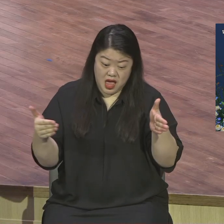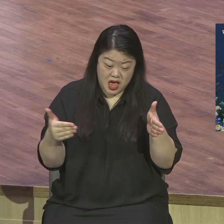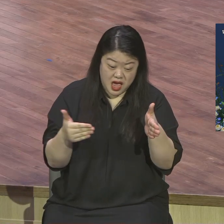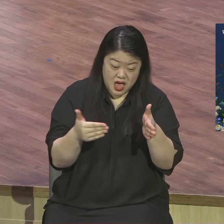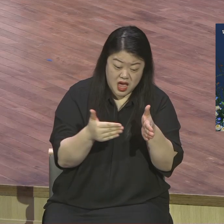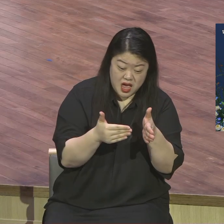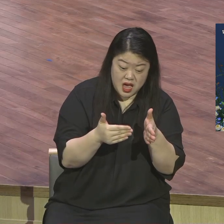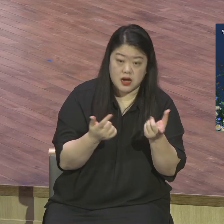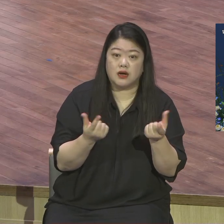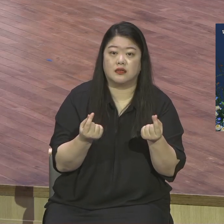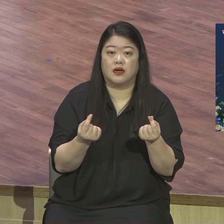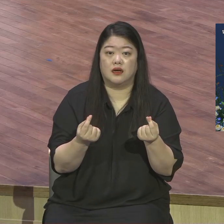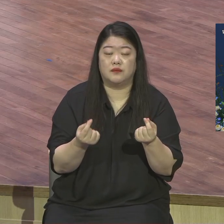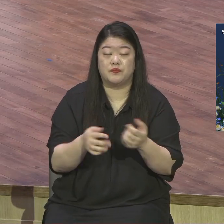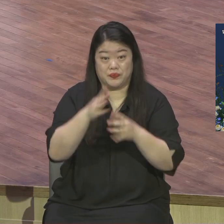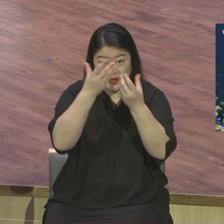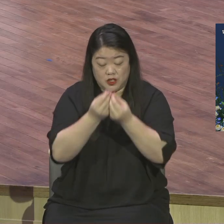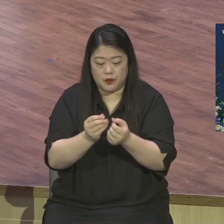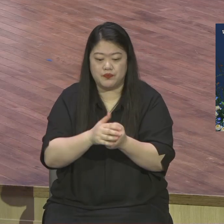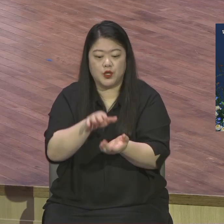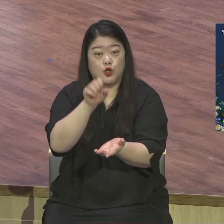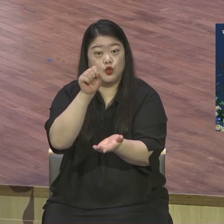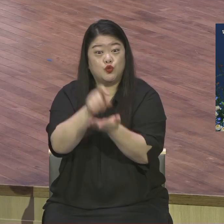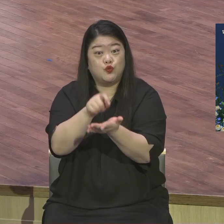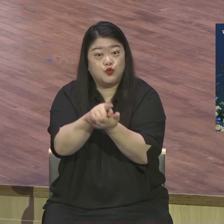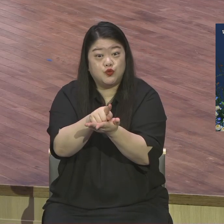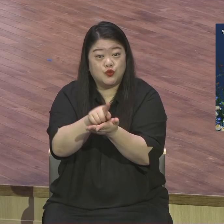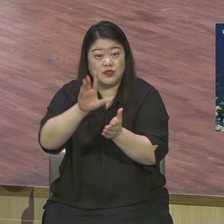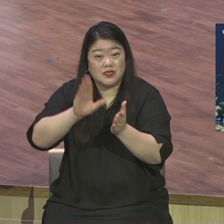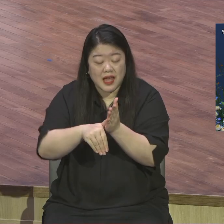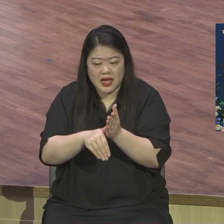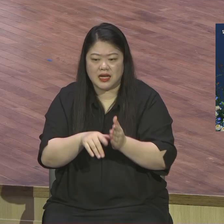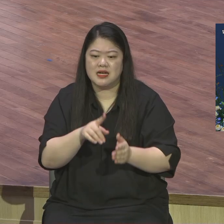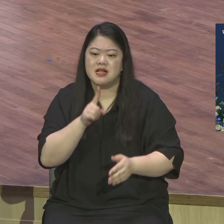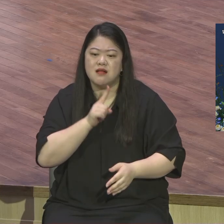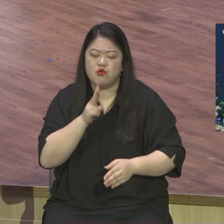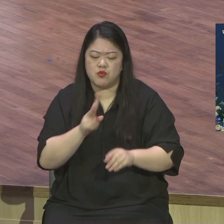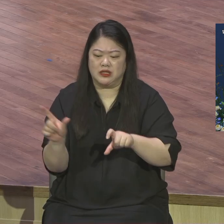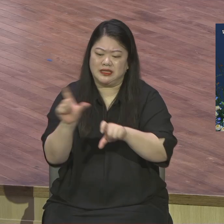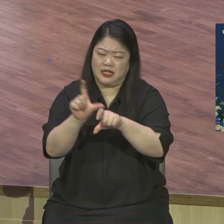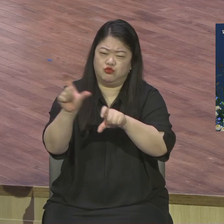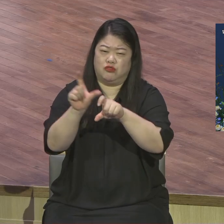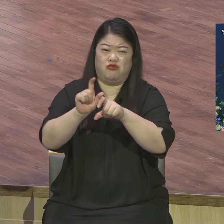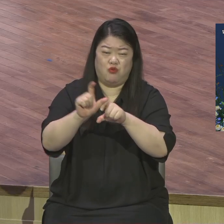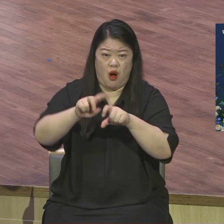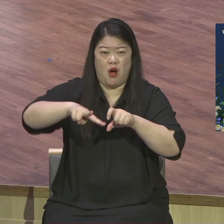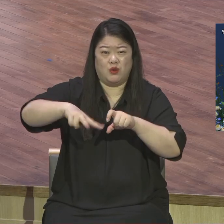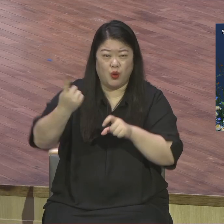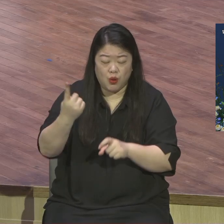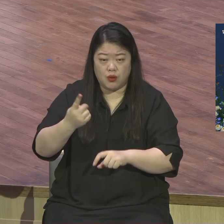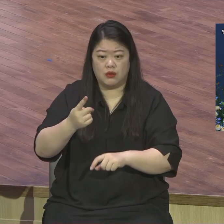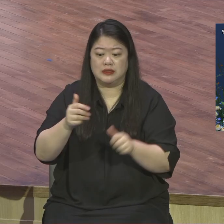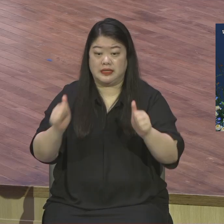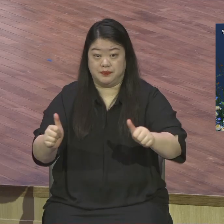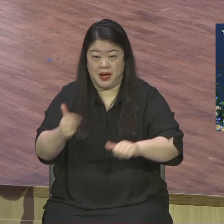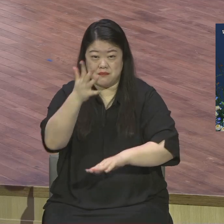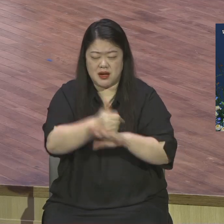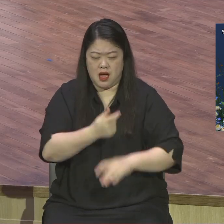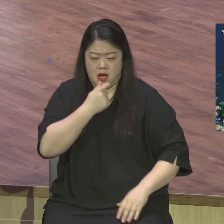타임 시간이다. 레프리와 경계하다가 휘셀만 불면 끝! 나는 것처럼 그만큼